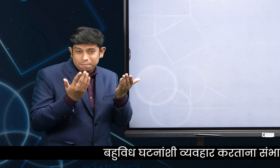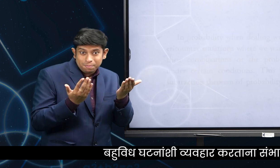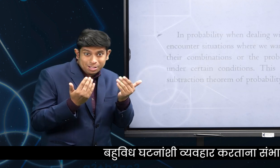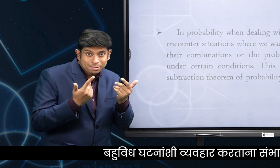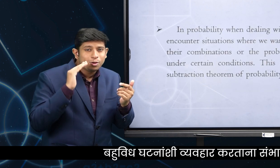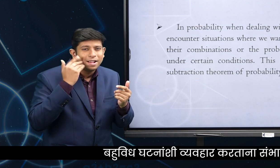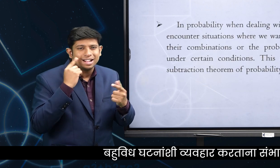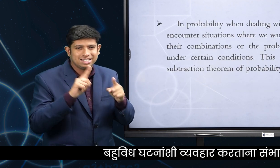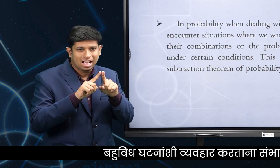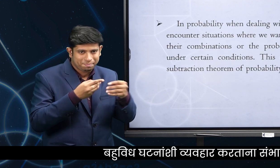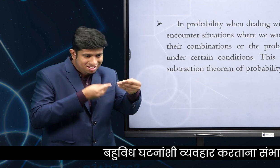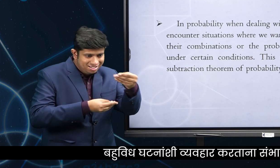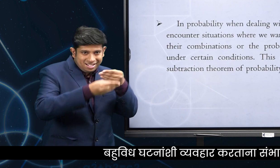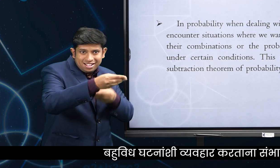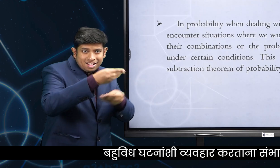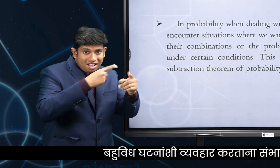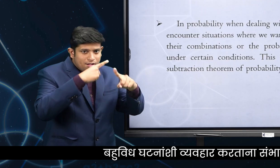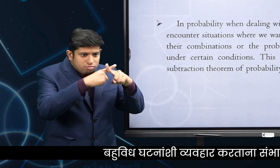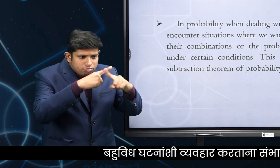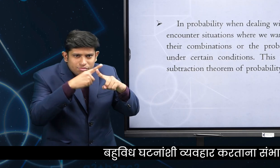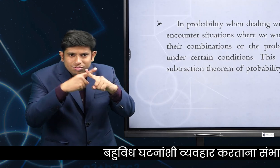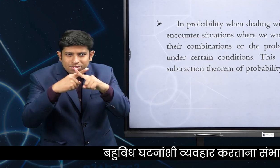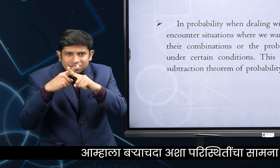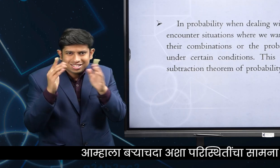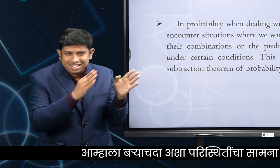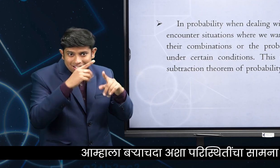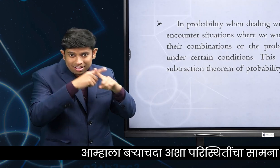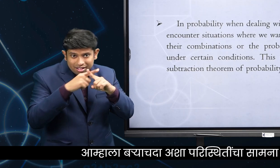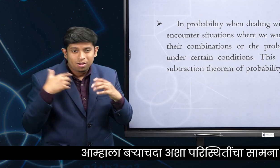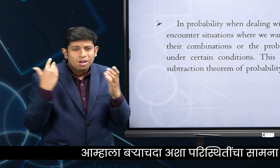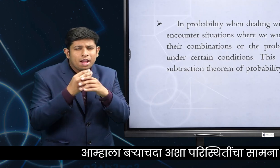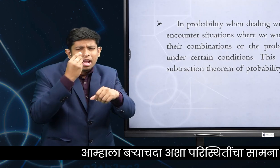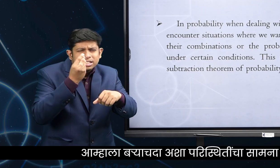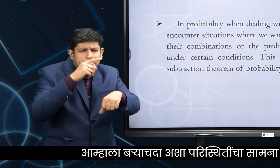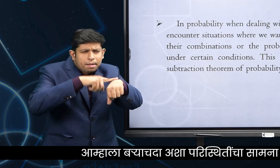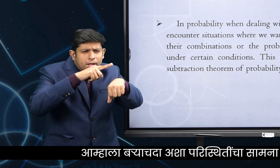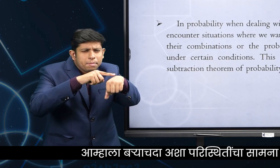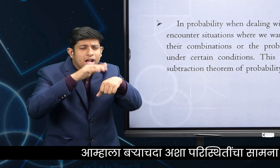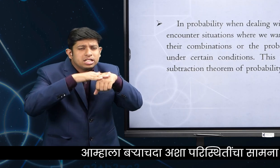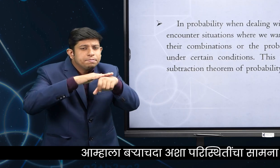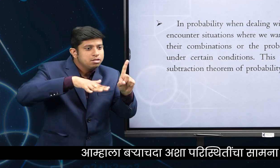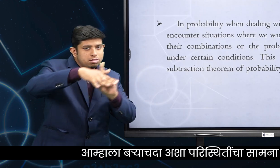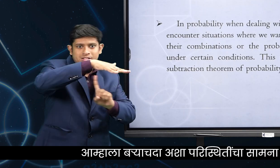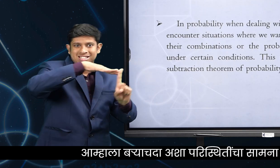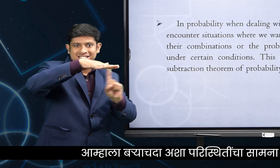बहुविध घटनांशी व्यवहार करताना संभाव्यतेमध्ये आम्हाला बऱ्याचदा अशा परिस्थितींचा सामना करावा लागतो,